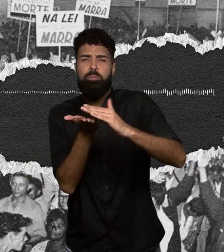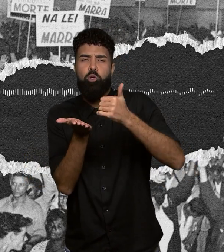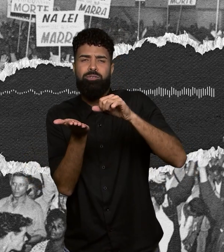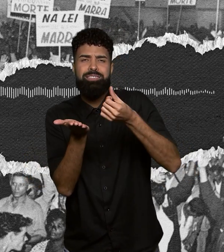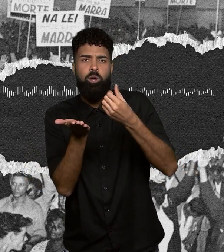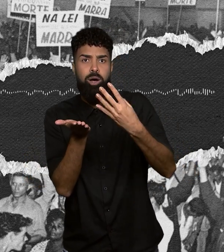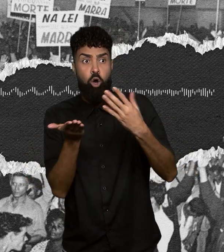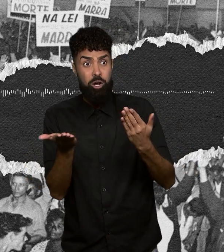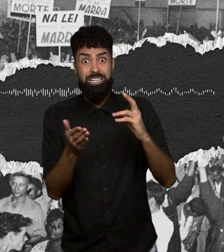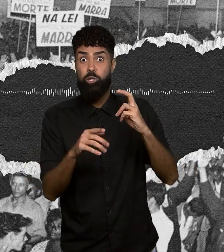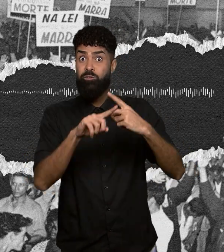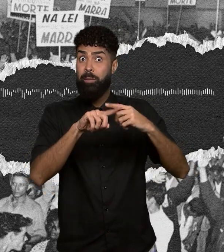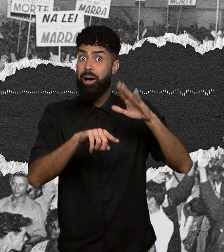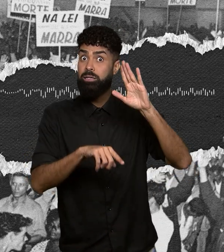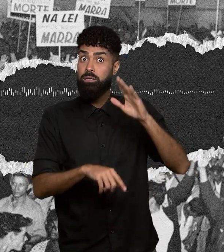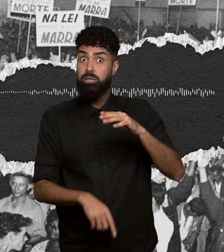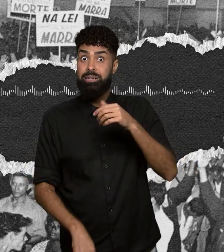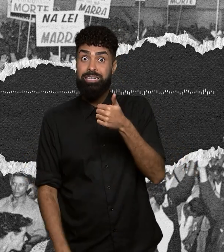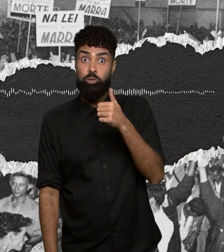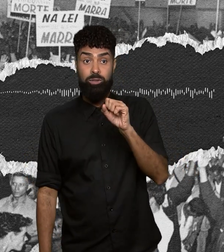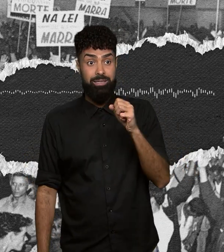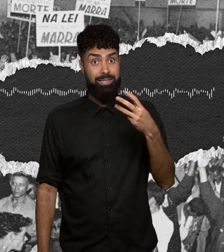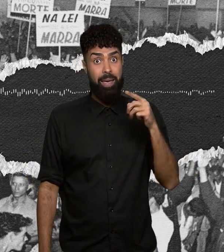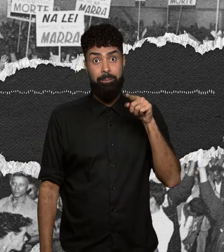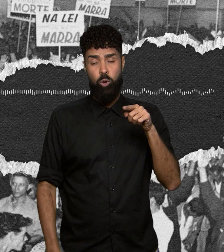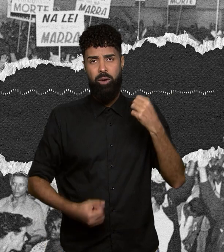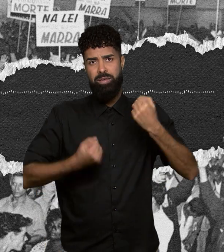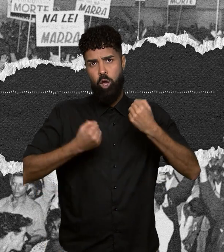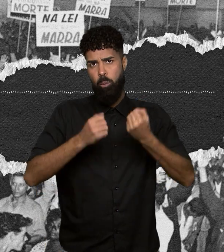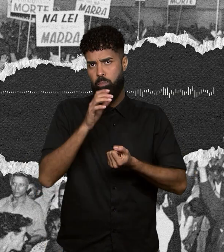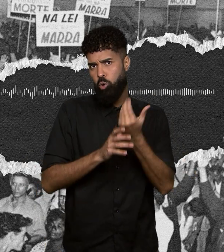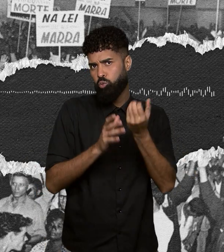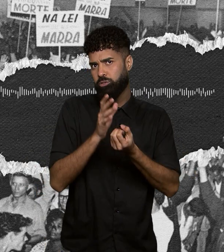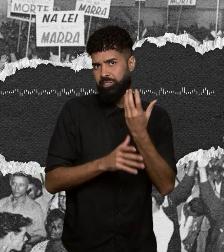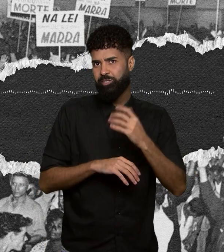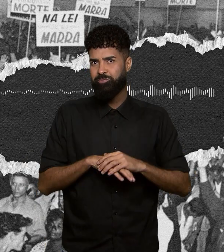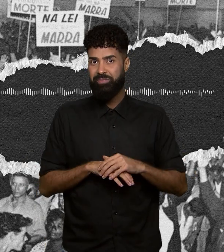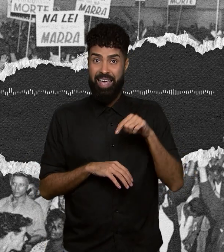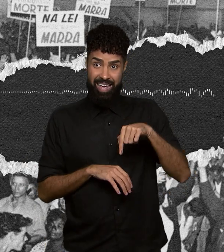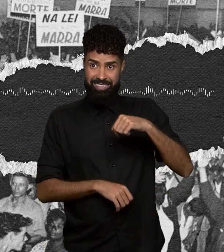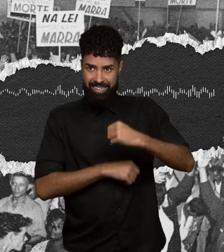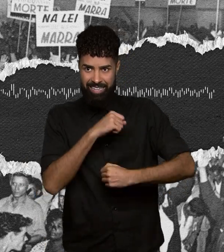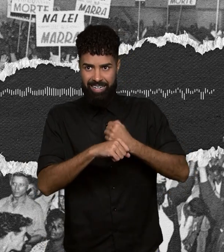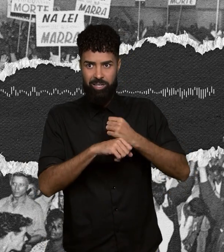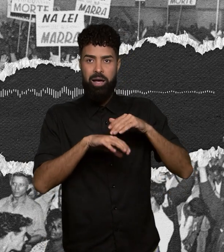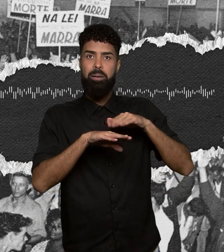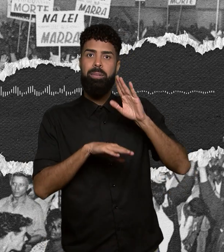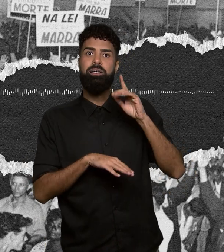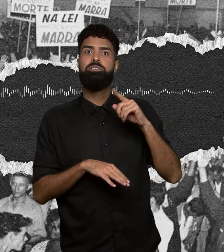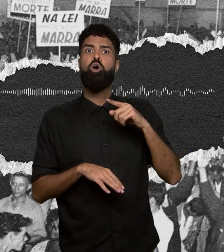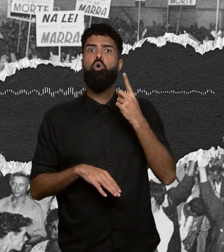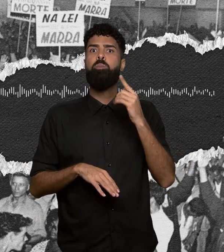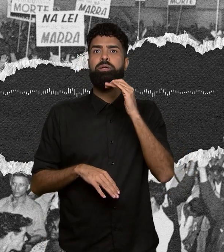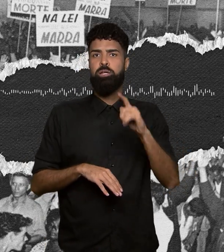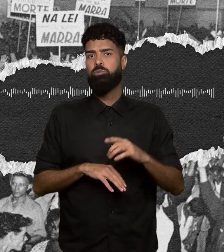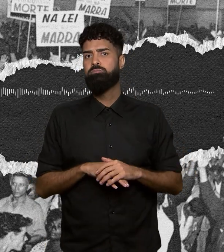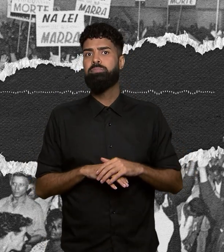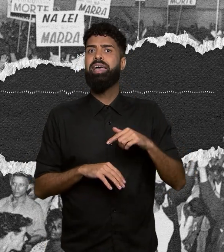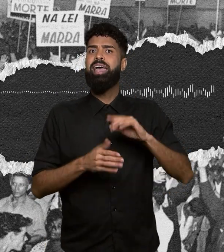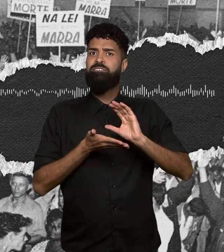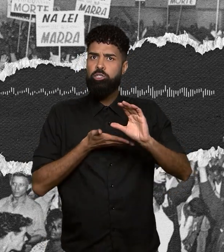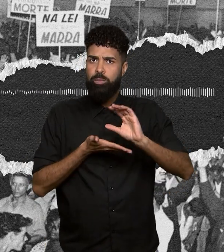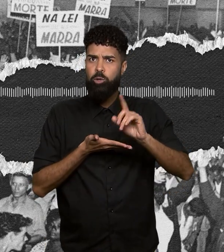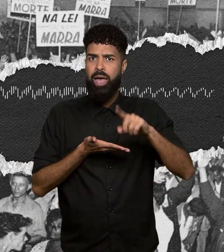vezes mais 183.000 veículos produzidos este ano mais de 1 milhão e os investimentos na atividade